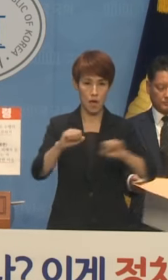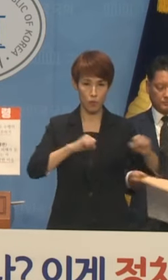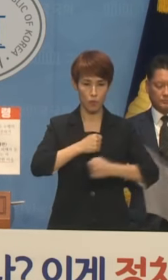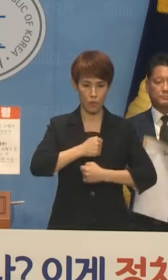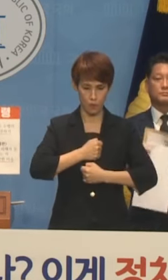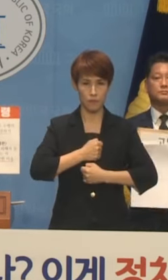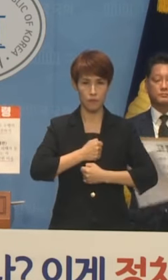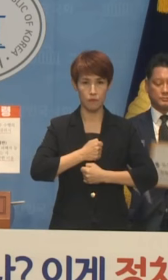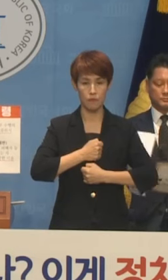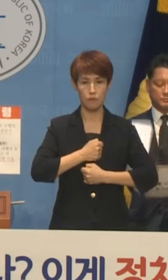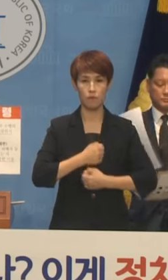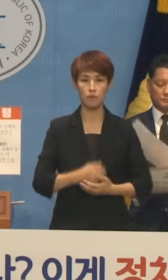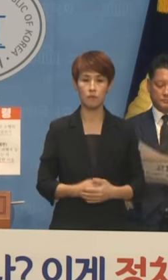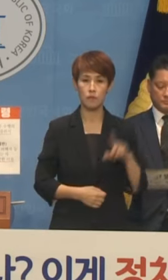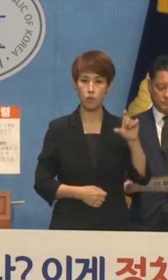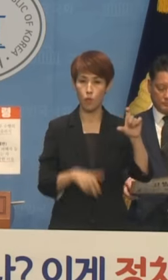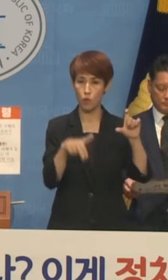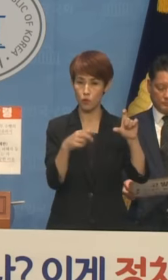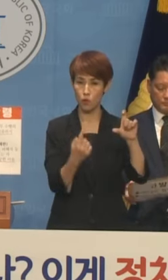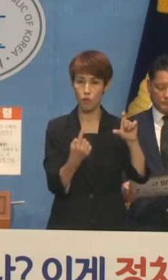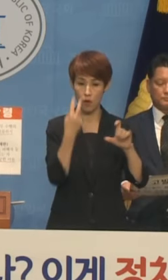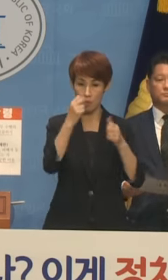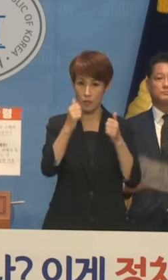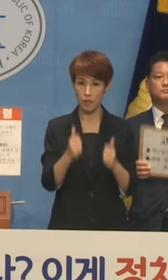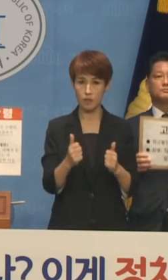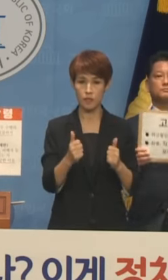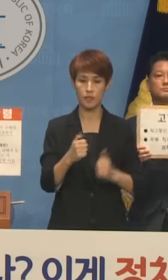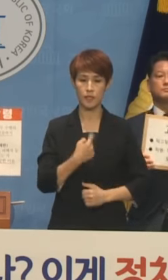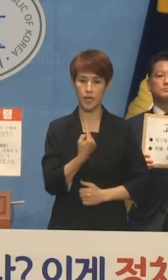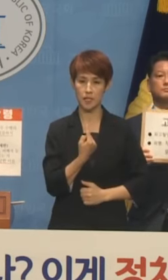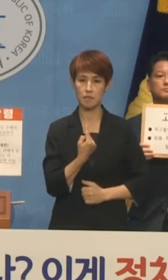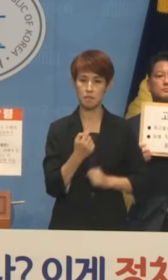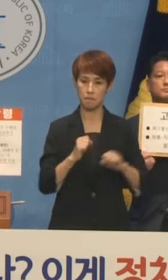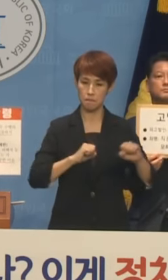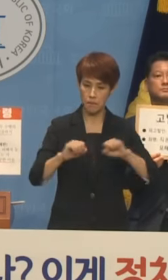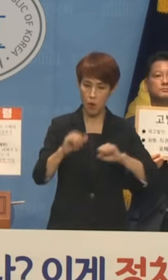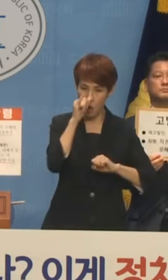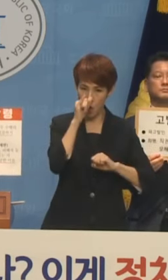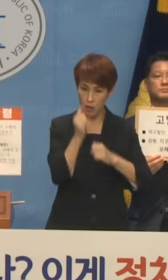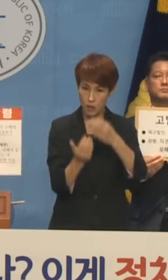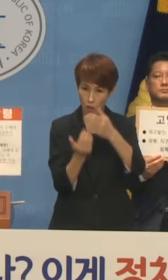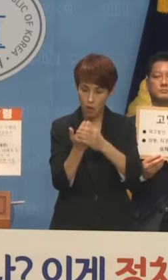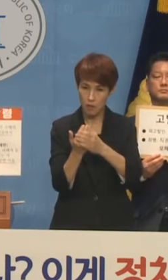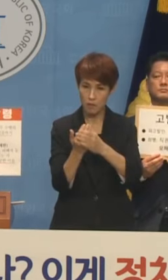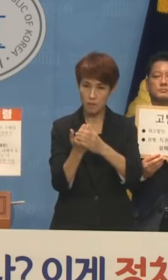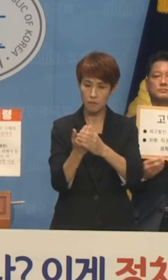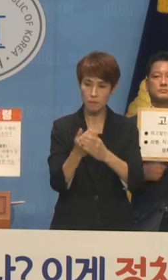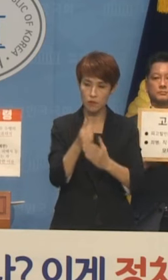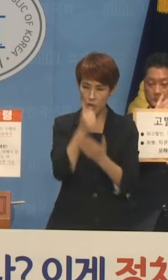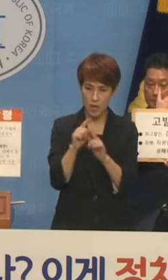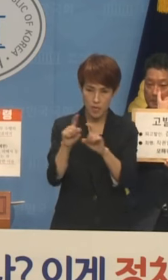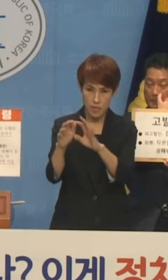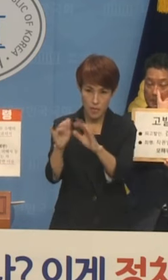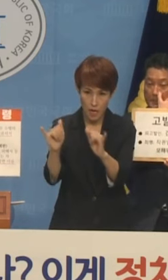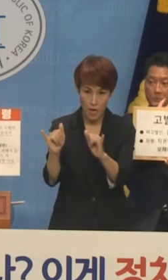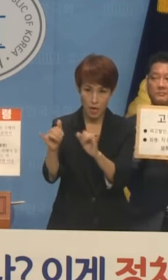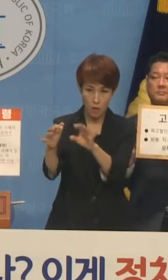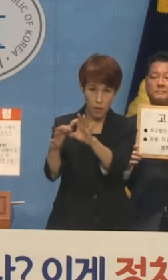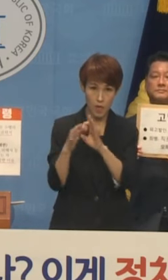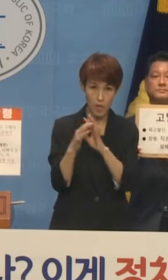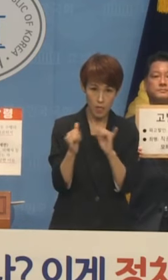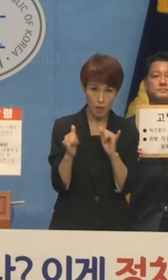유의한다. 15조 검사는 자신이 취급하는 사건의 피의자, 피해자 등 사건 관계인